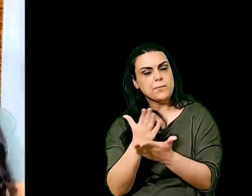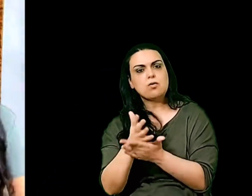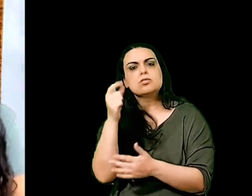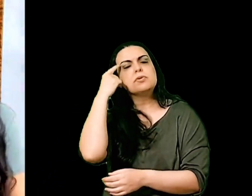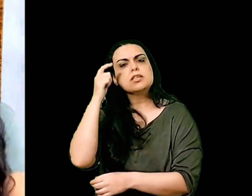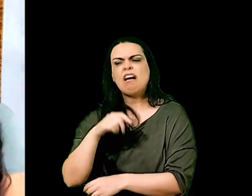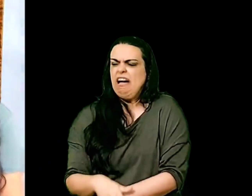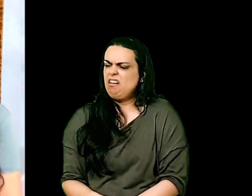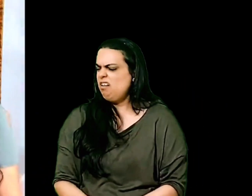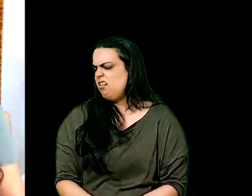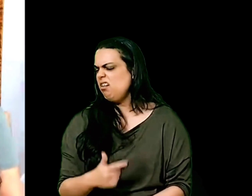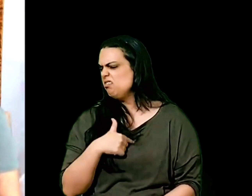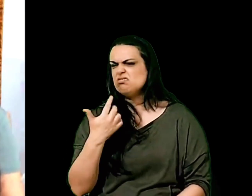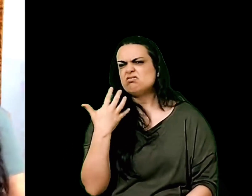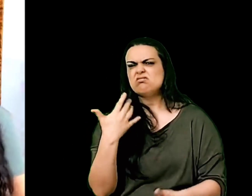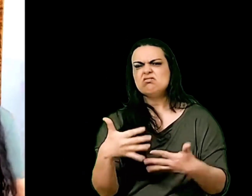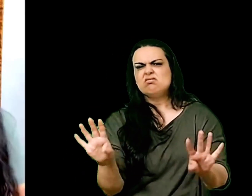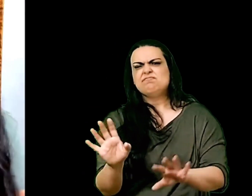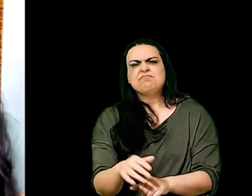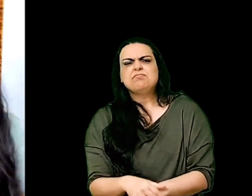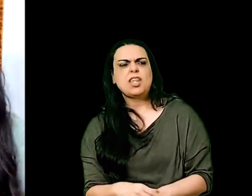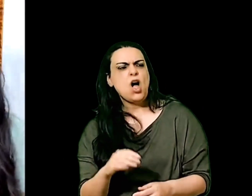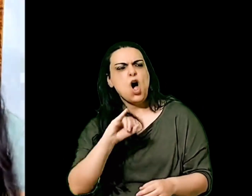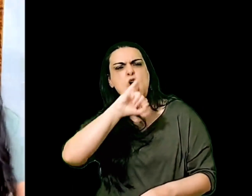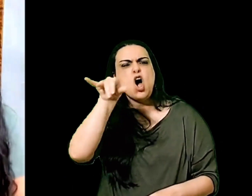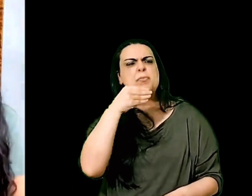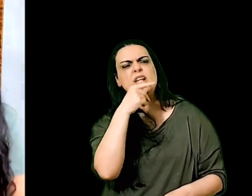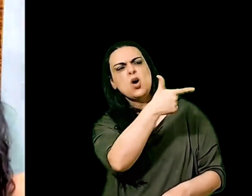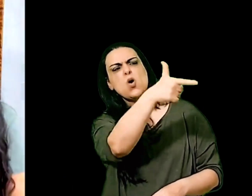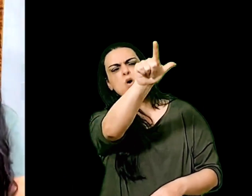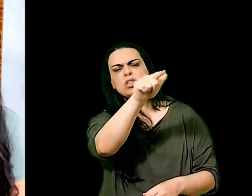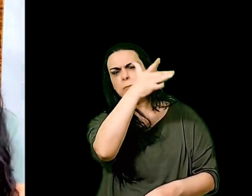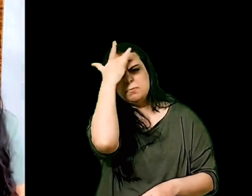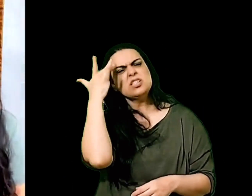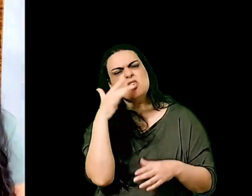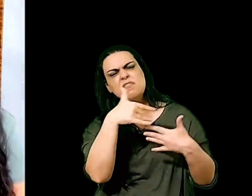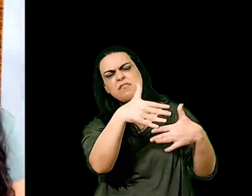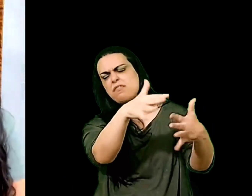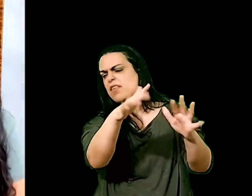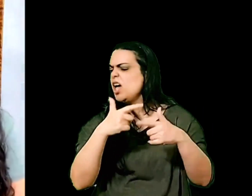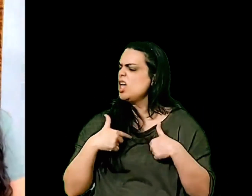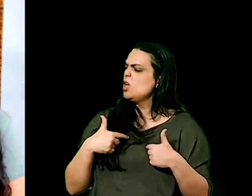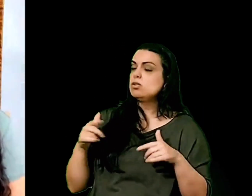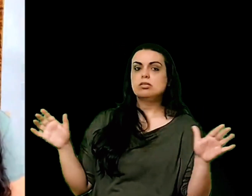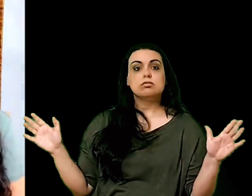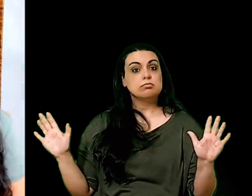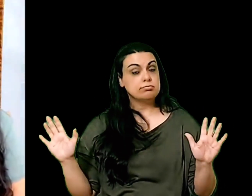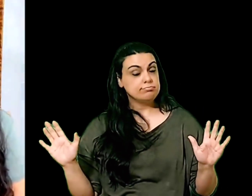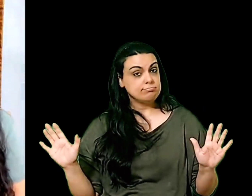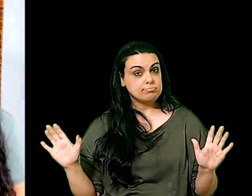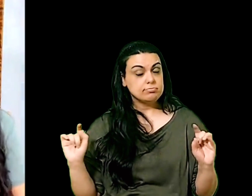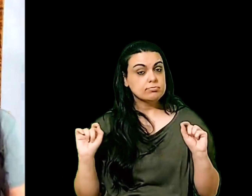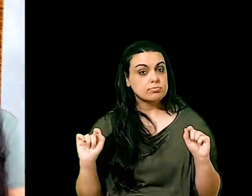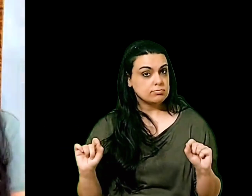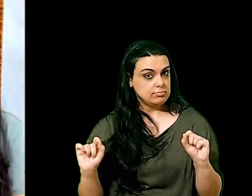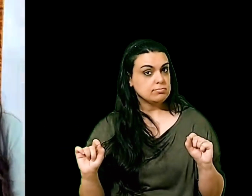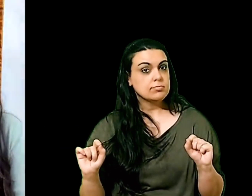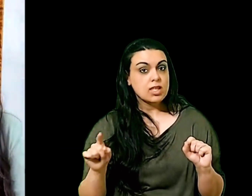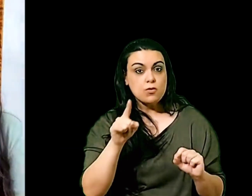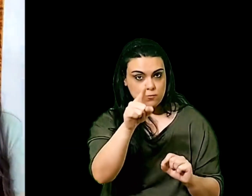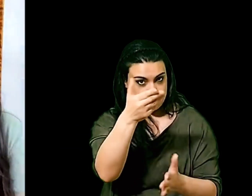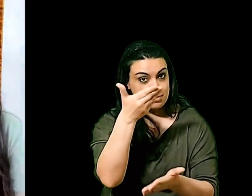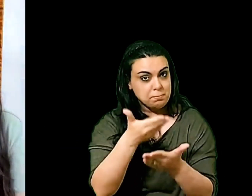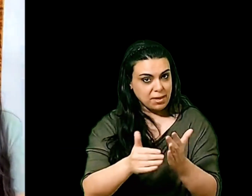não, essa oportunidade é para outro, eu vou deixar para outro passar.